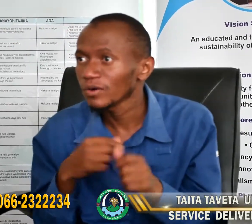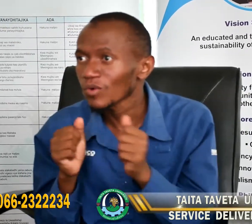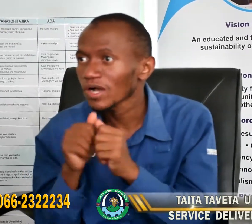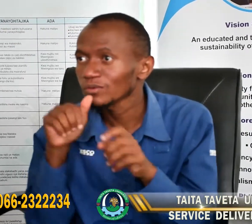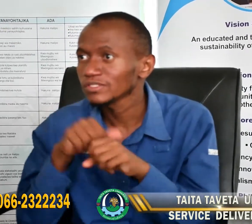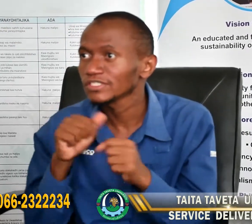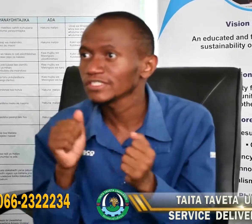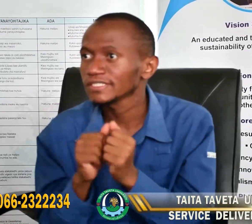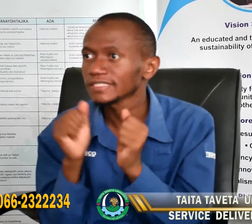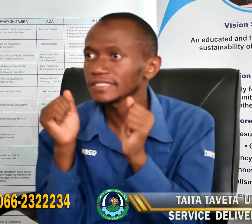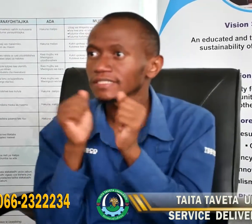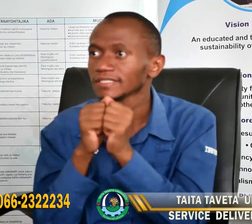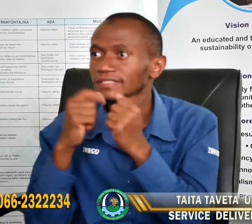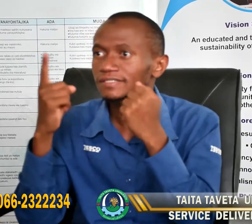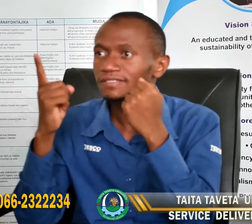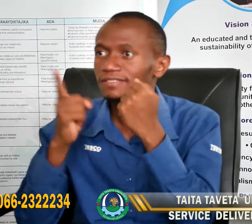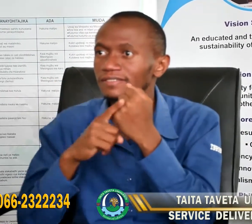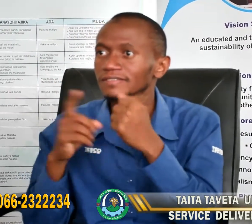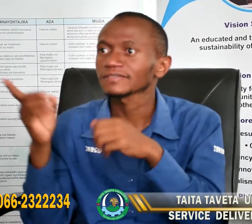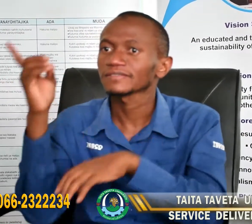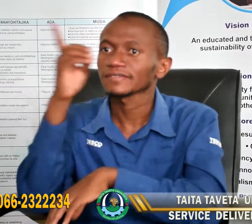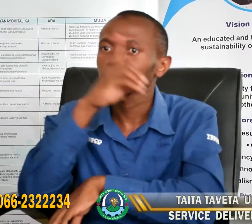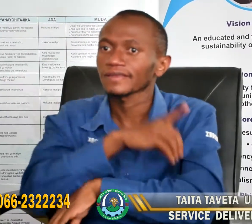tuzo: ndani ya siku 7 baada ya utunukiwaji.